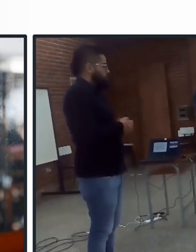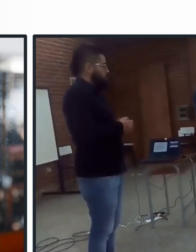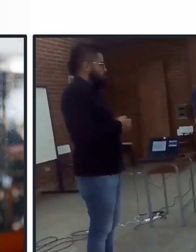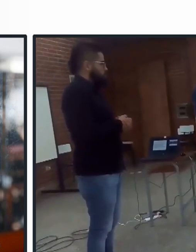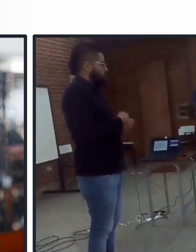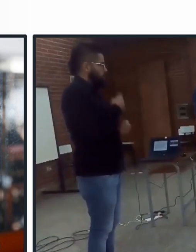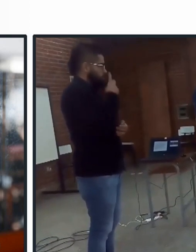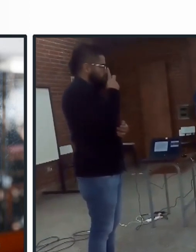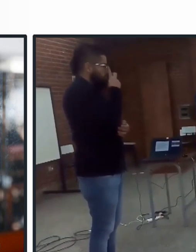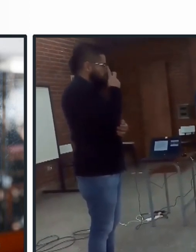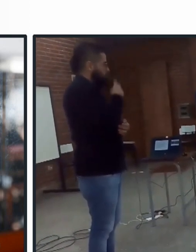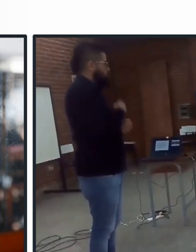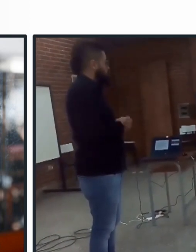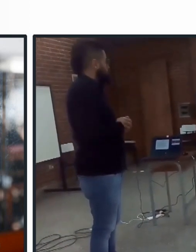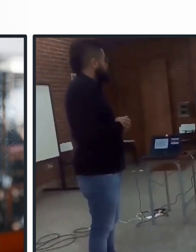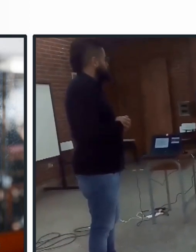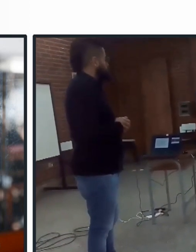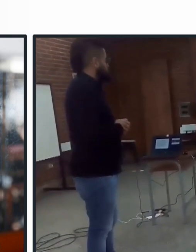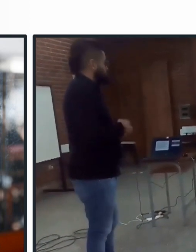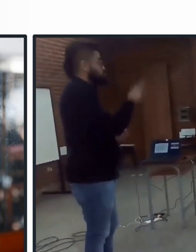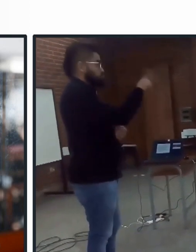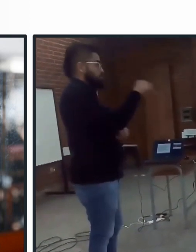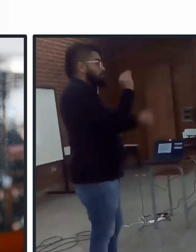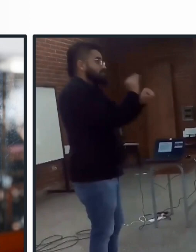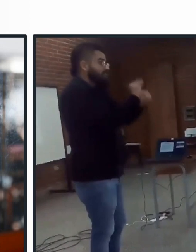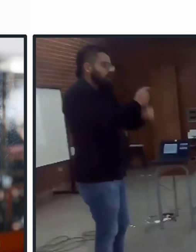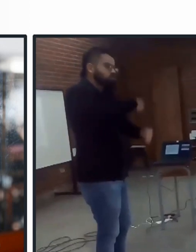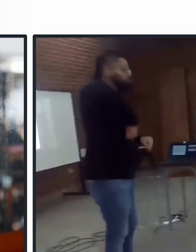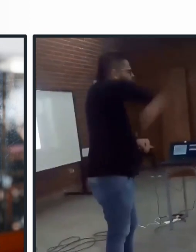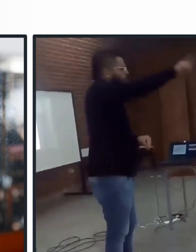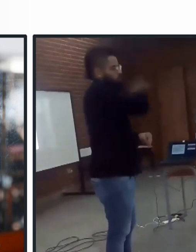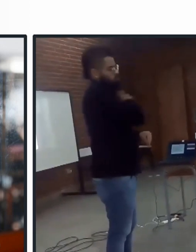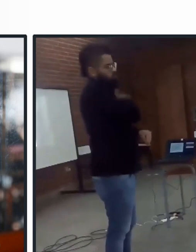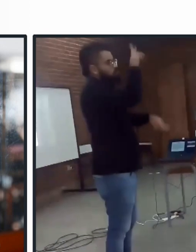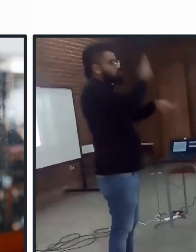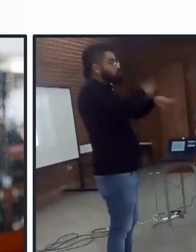tenemos alguna dificultad física o